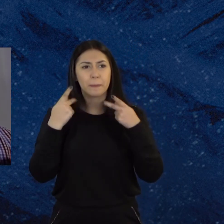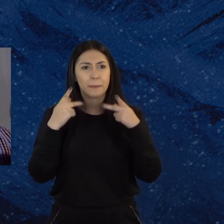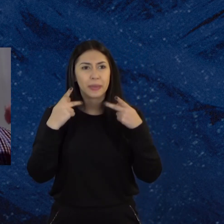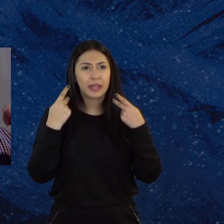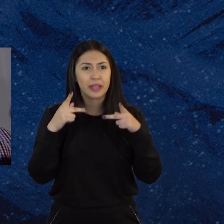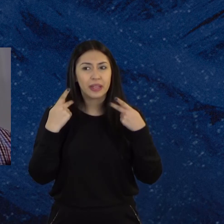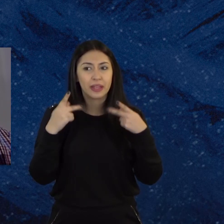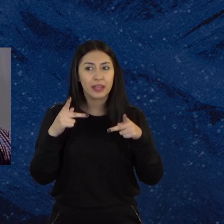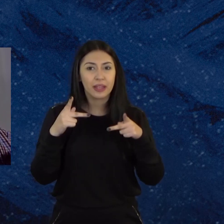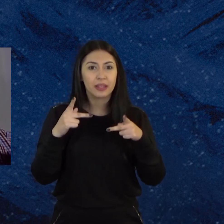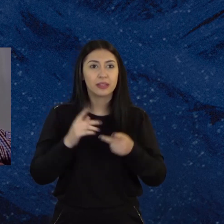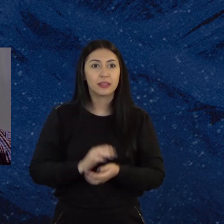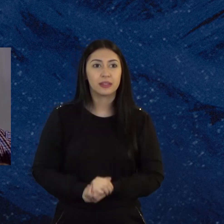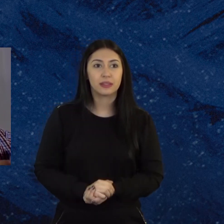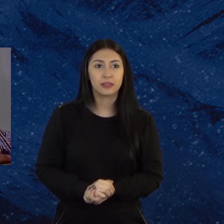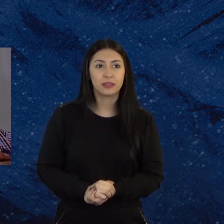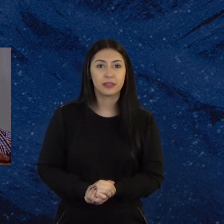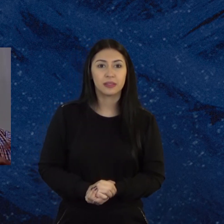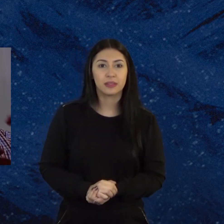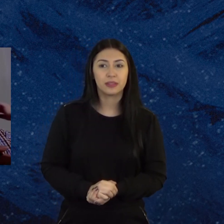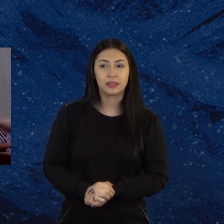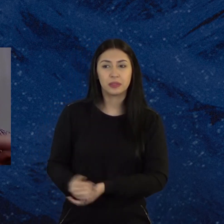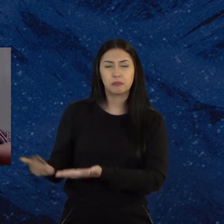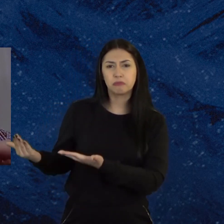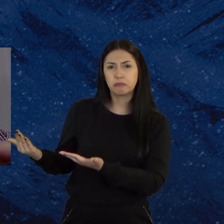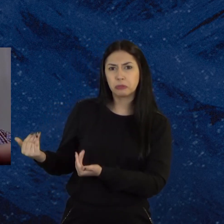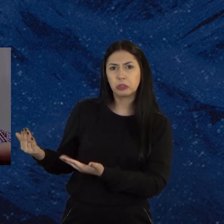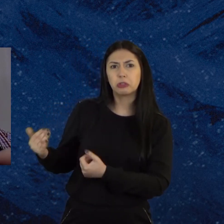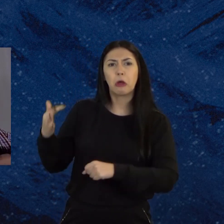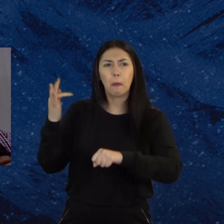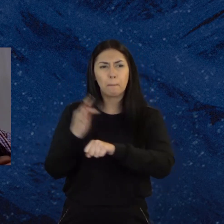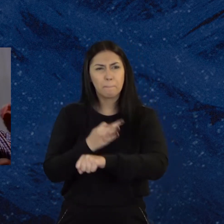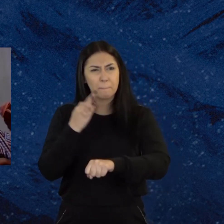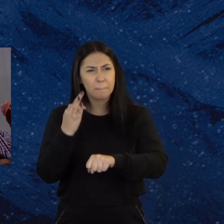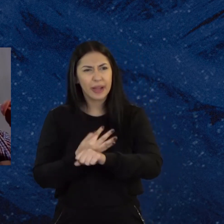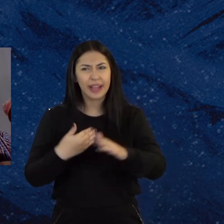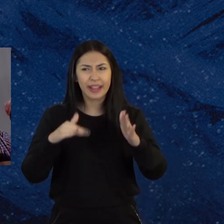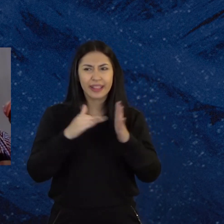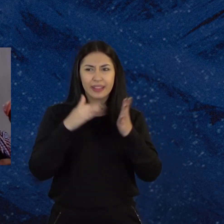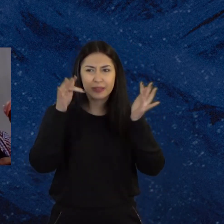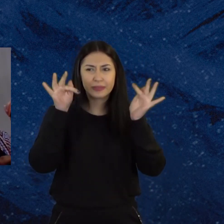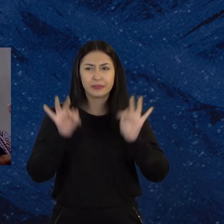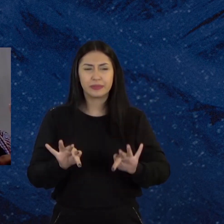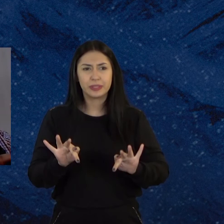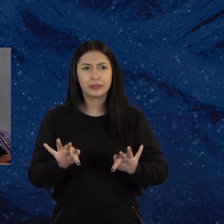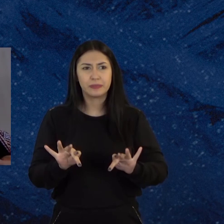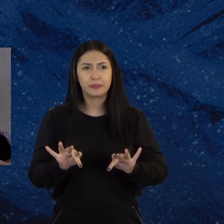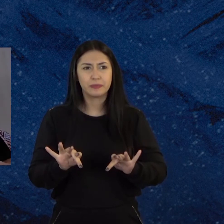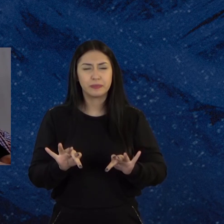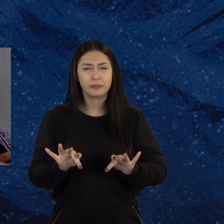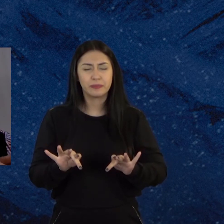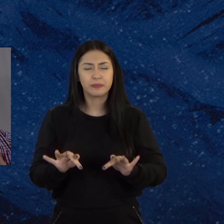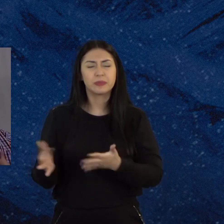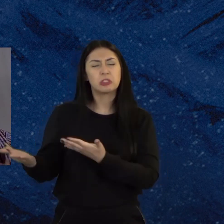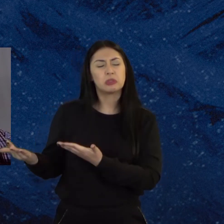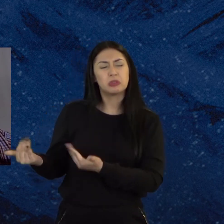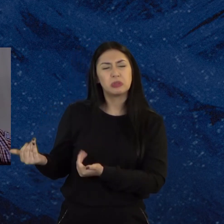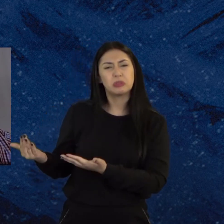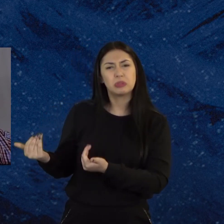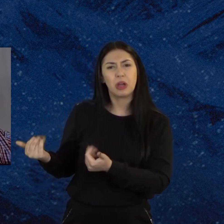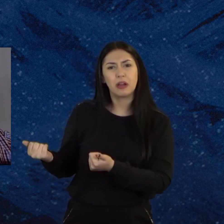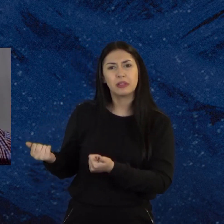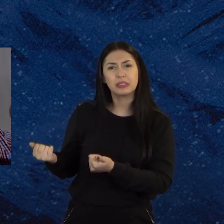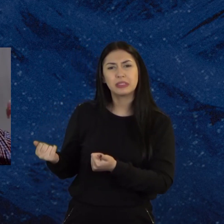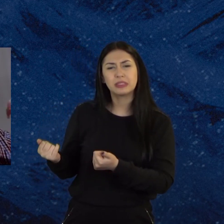além. Amém. Vamos estar com jovens que perseveram até o fim. Amém. Jovens que estão de olho